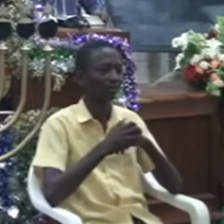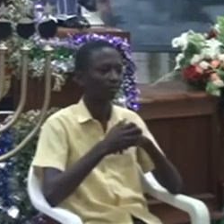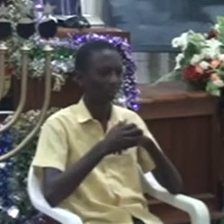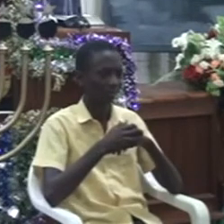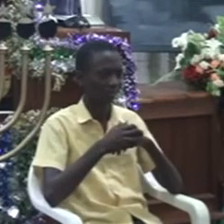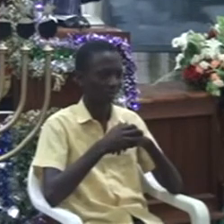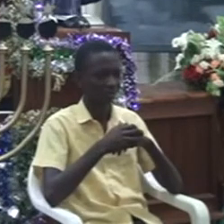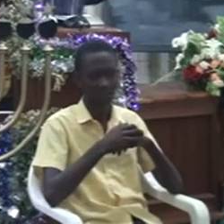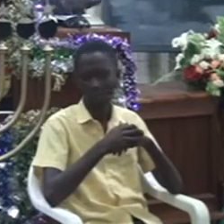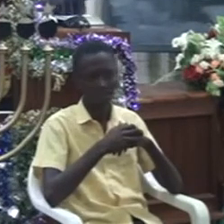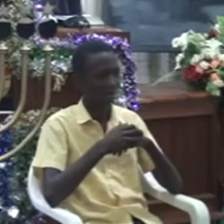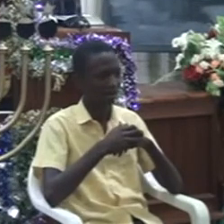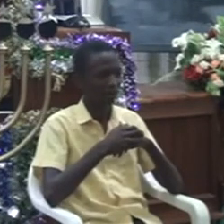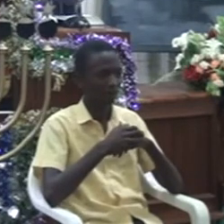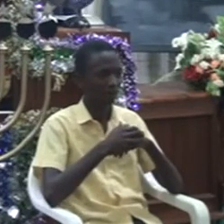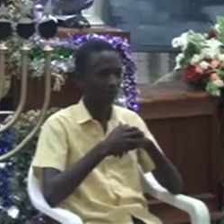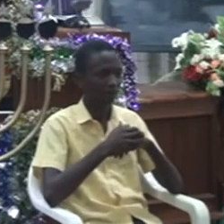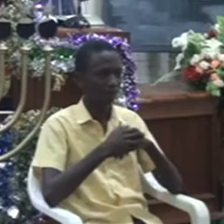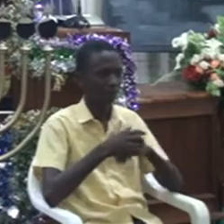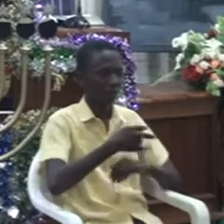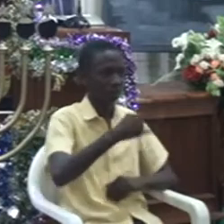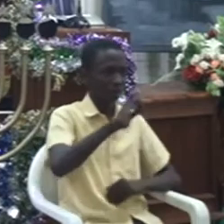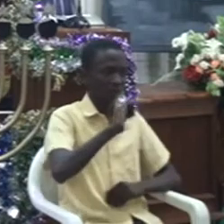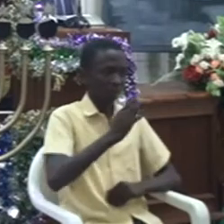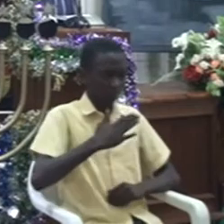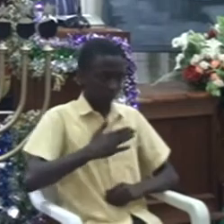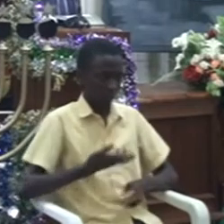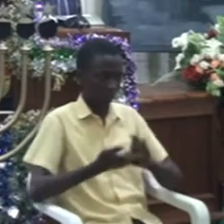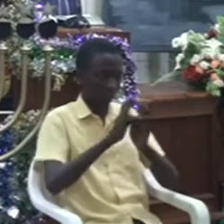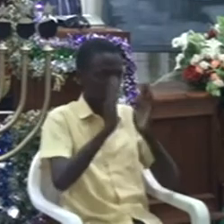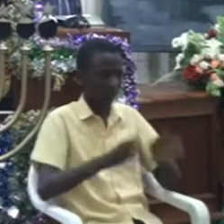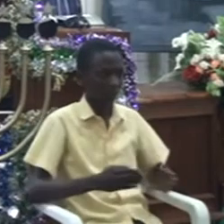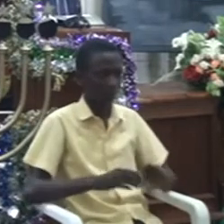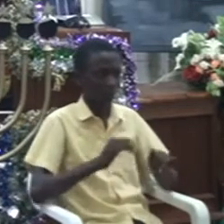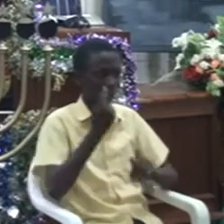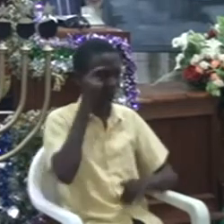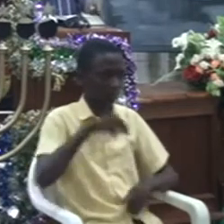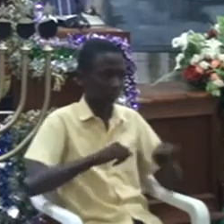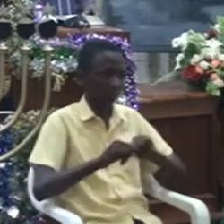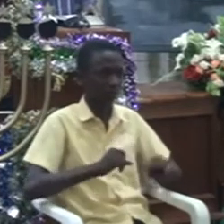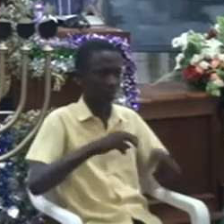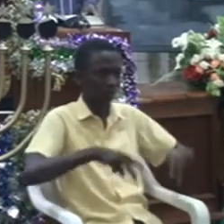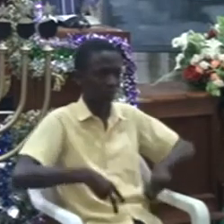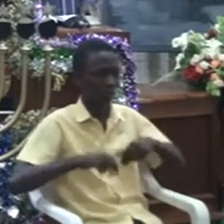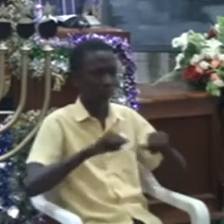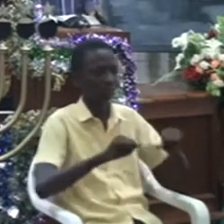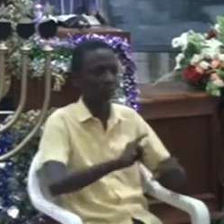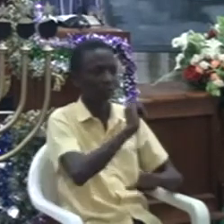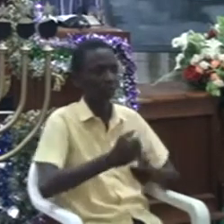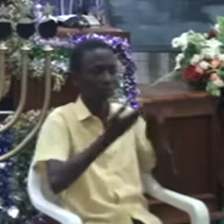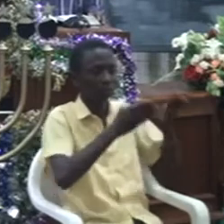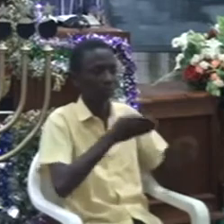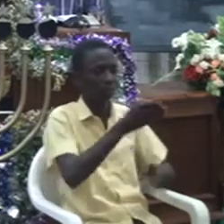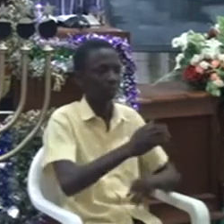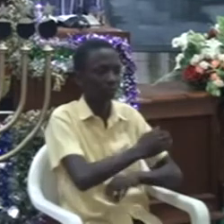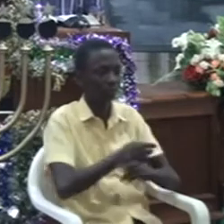yangu kisha mie kuenda kwa hii mwili. Ça me remplace parce que si la vie continue, je mourrai et parmi mes enfants,